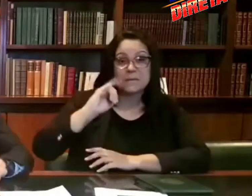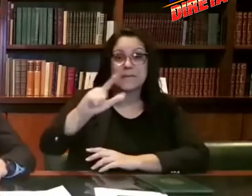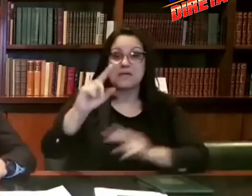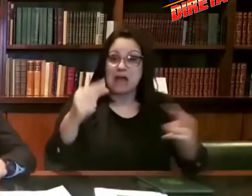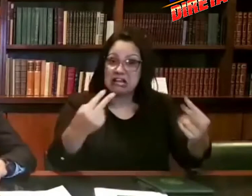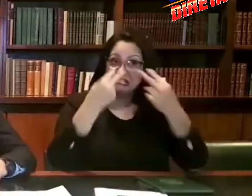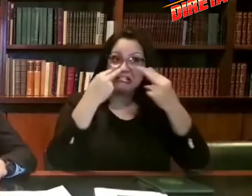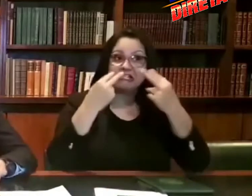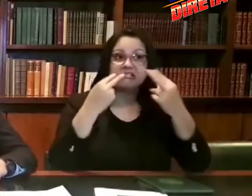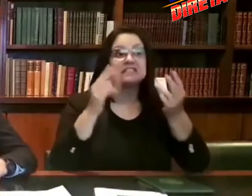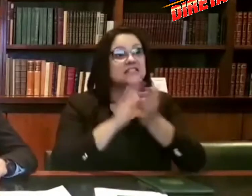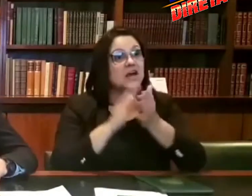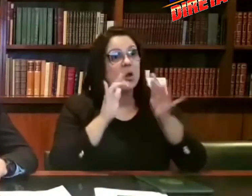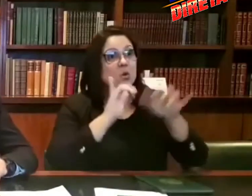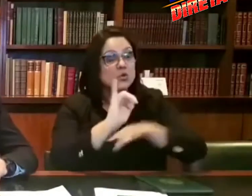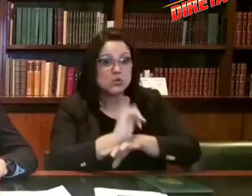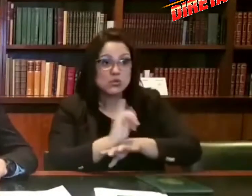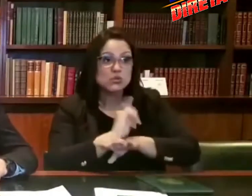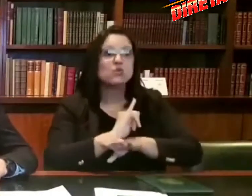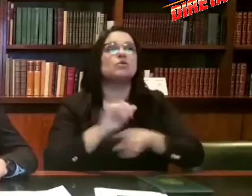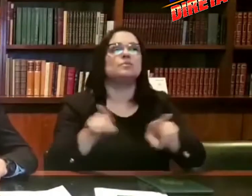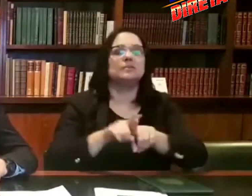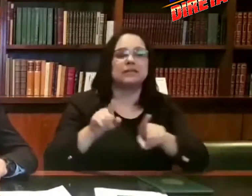Pan. Um abraço, Jovem Pan.